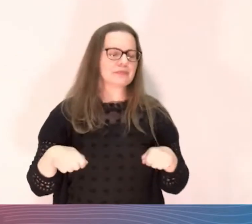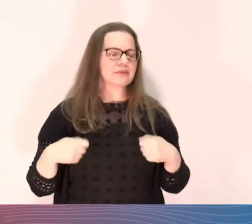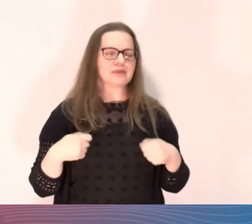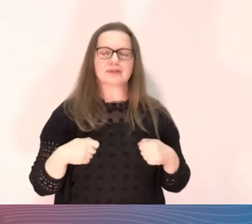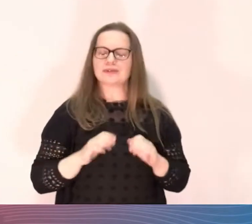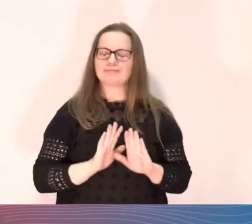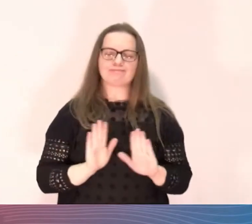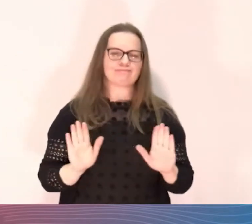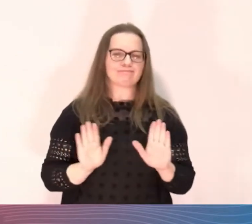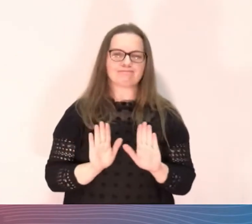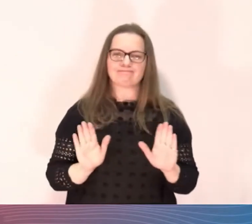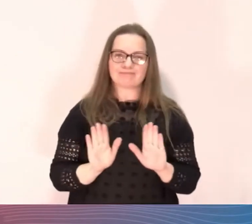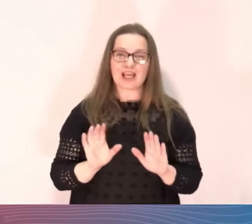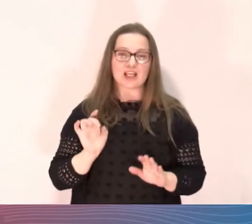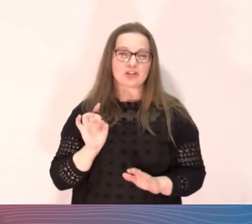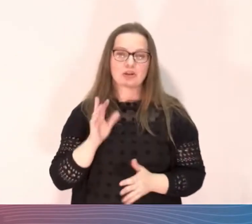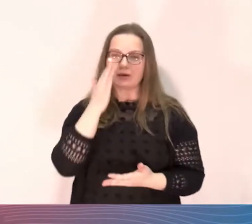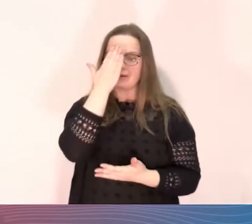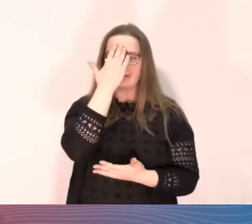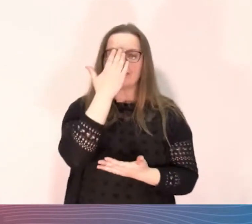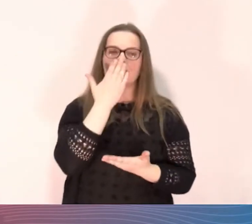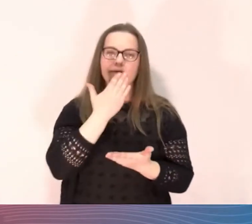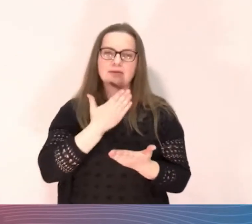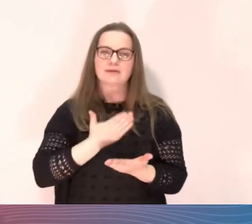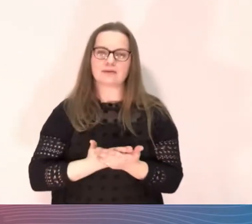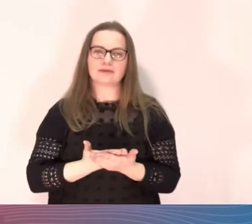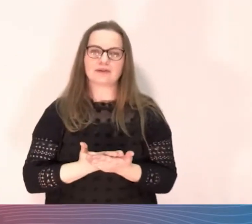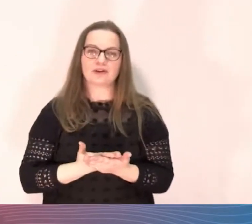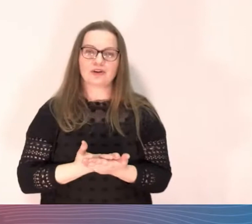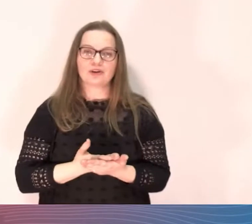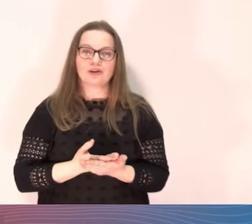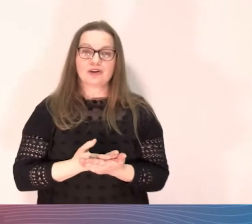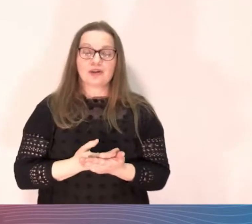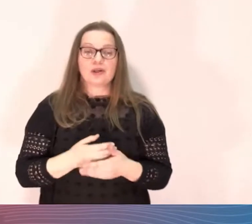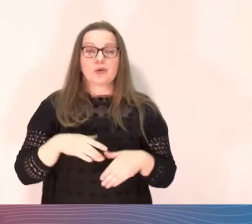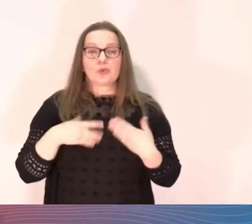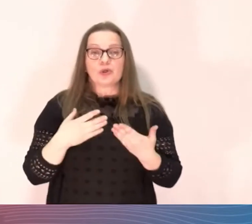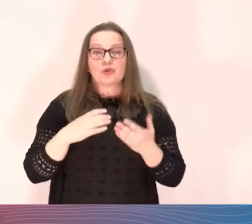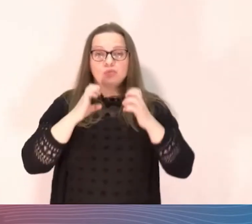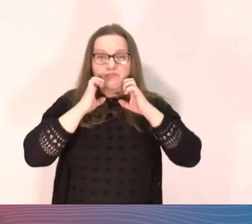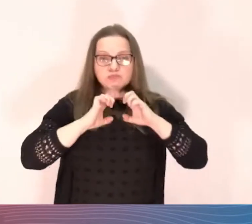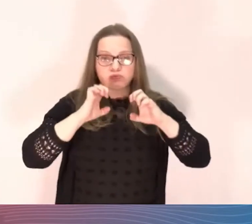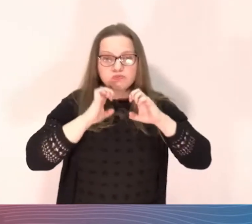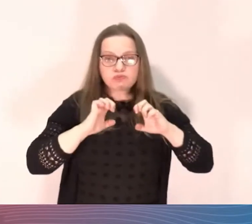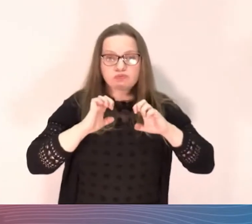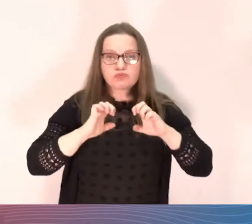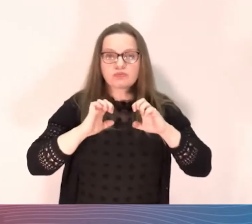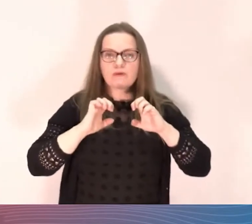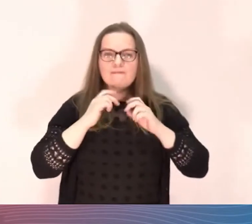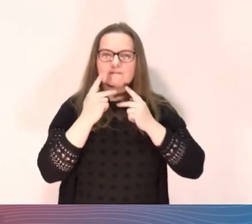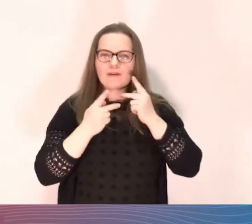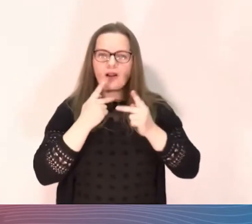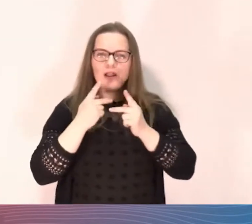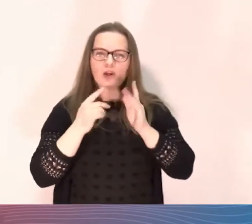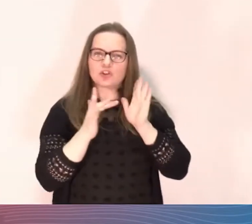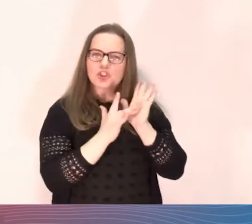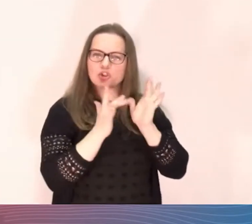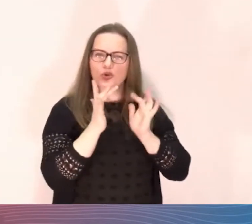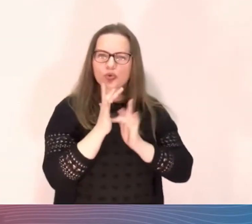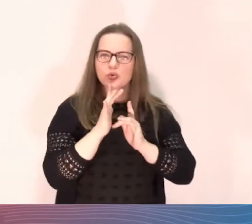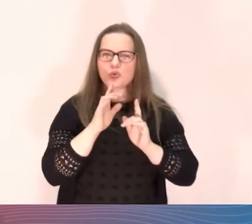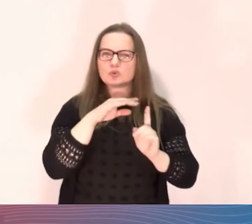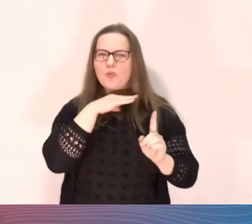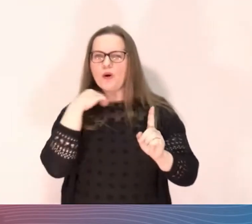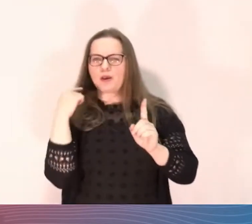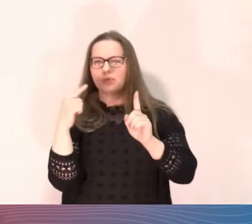Basta crer. Você creu quando chegou a palavra da verdade. Creu na palavra. E você continua